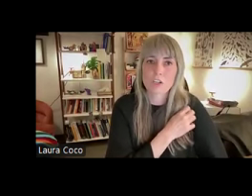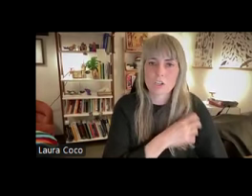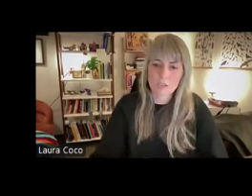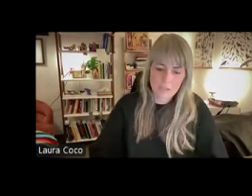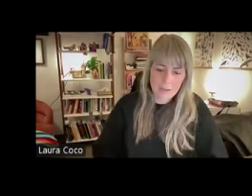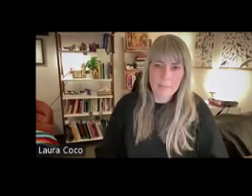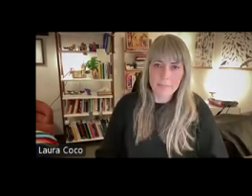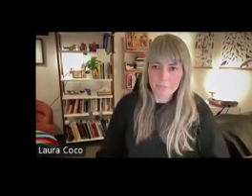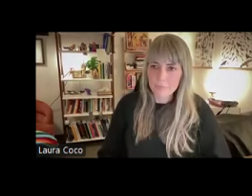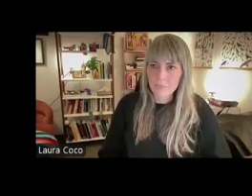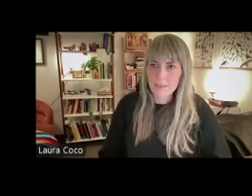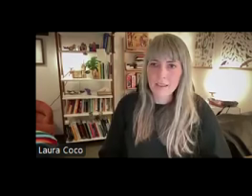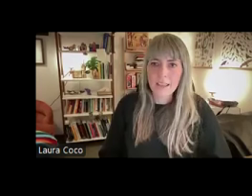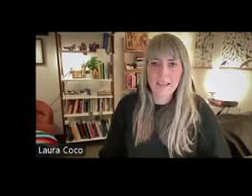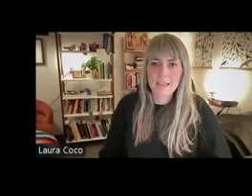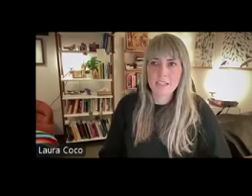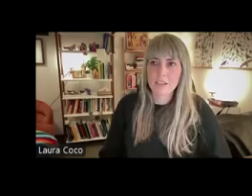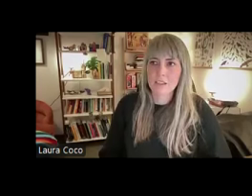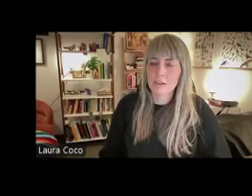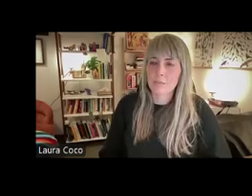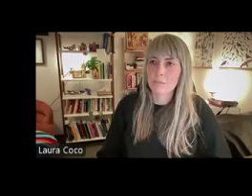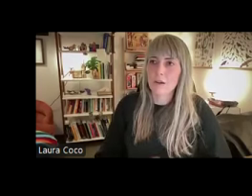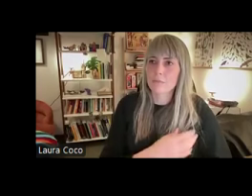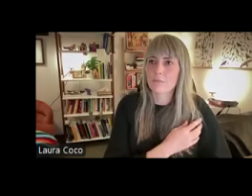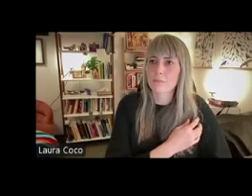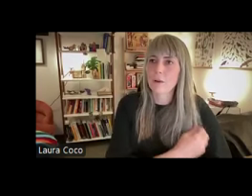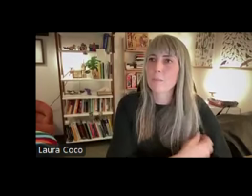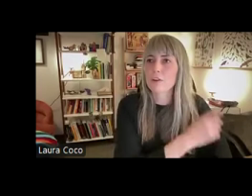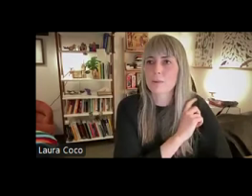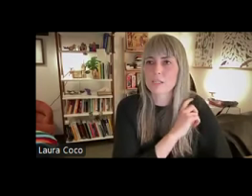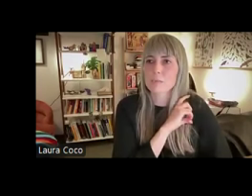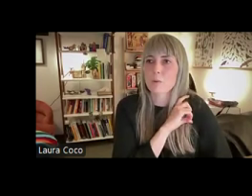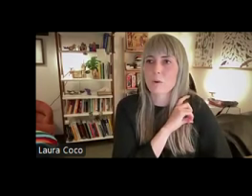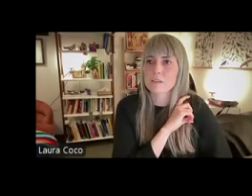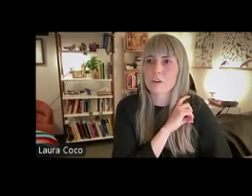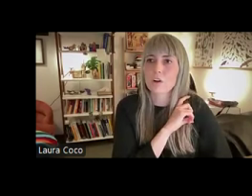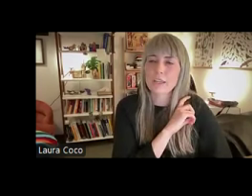añade a su camiseta o a su manga y